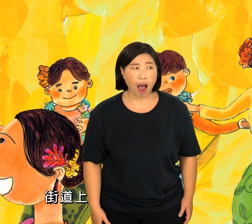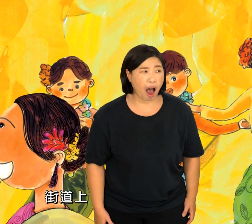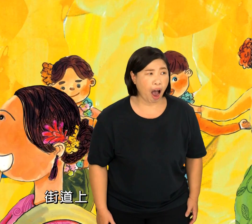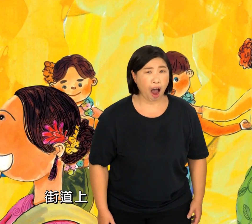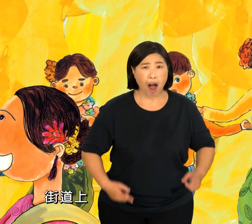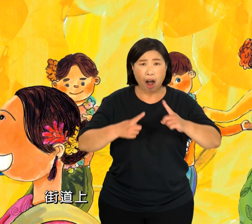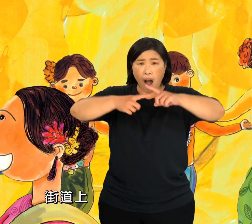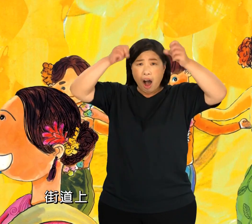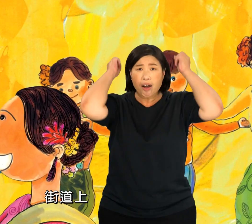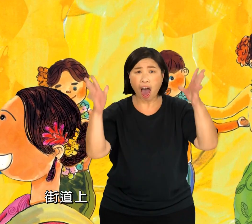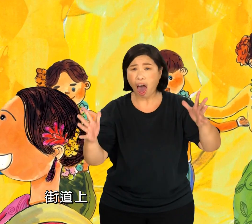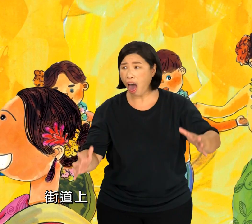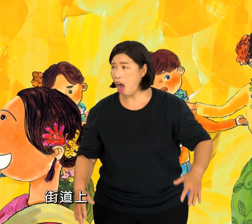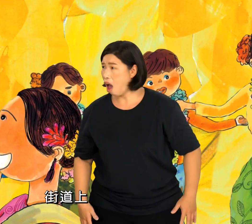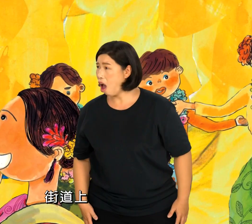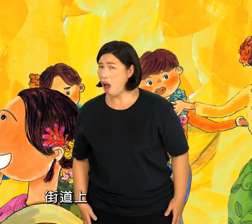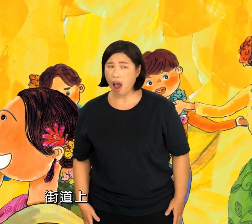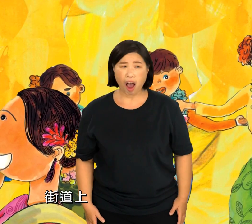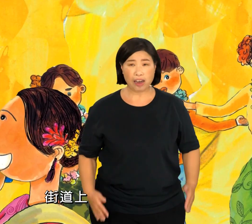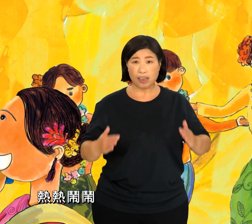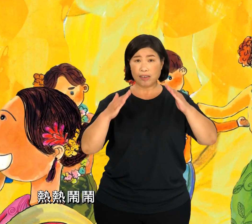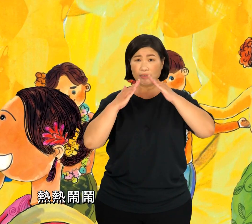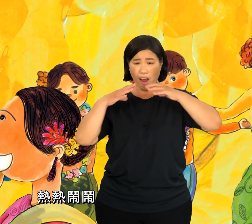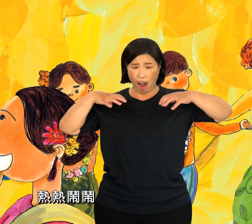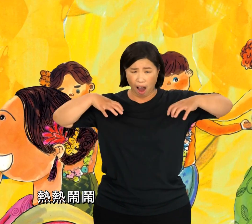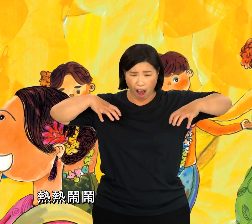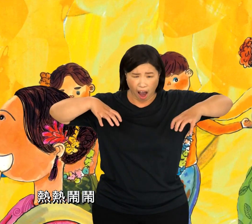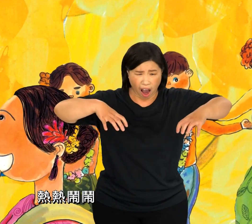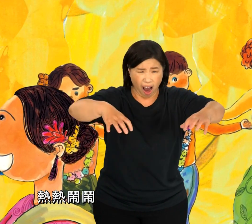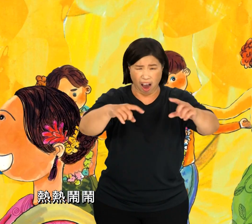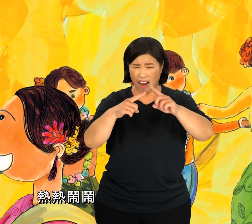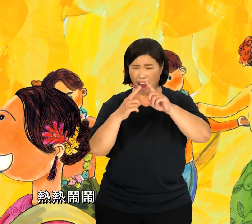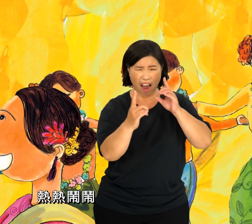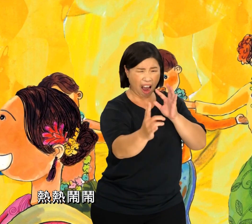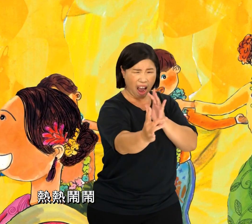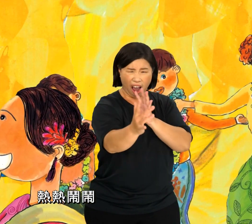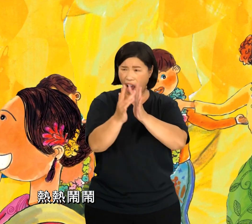街道上热热闹闹，